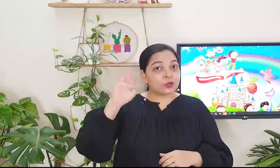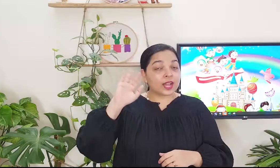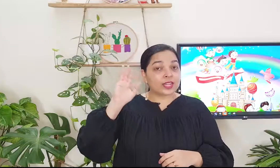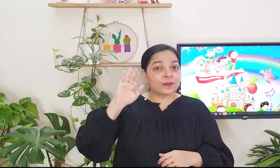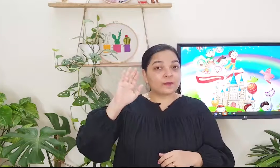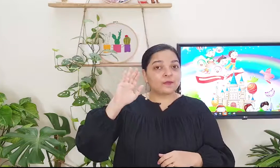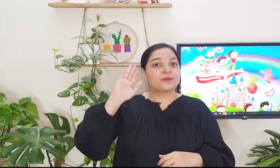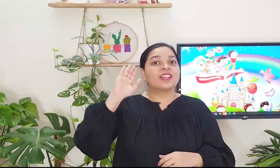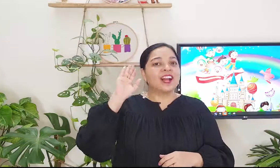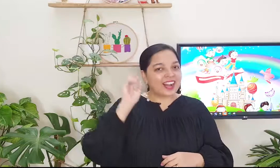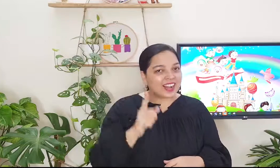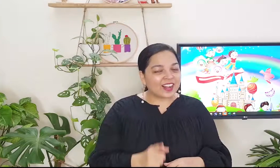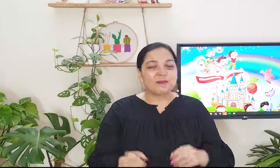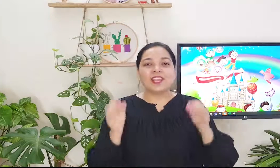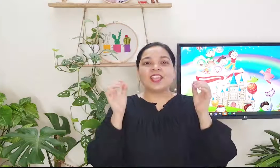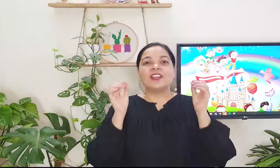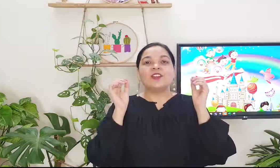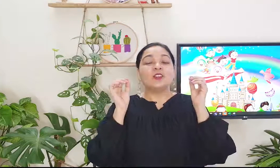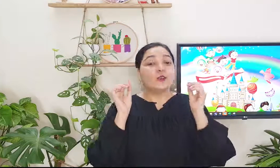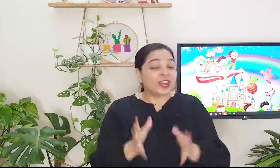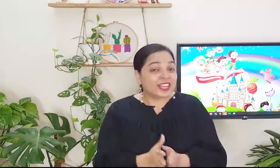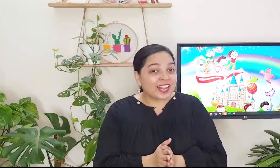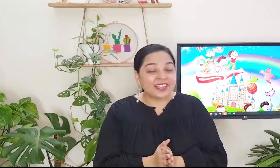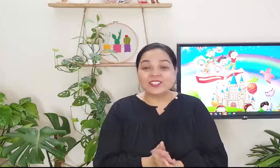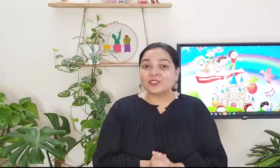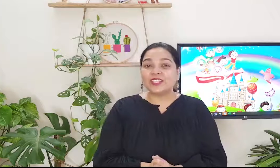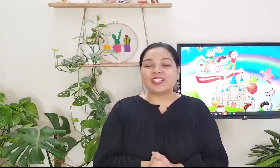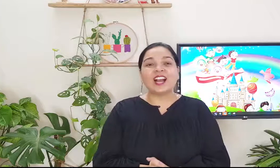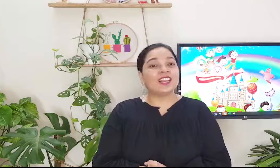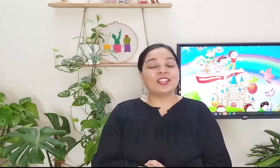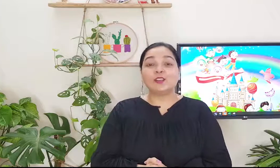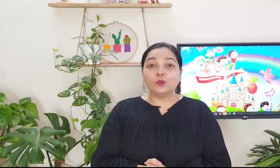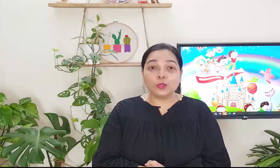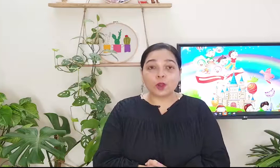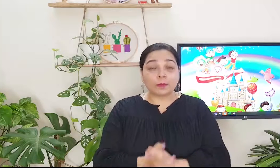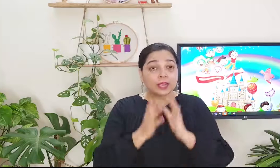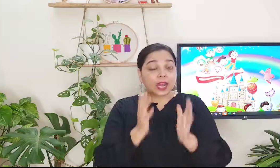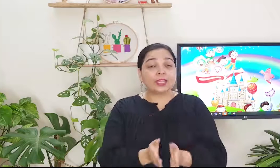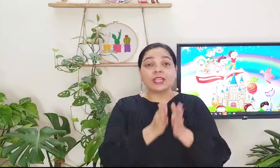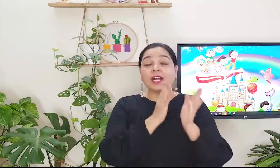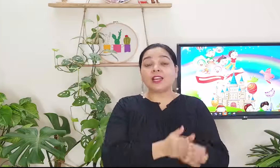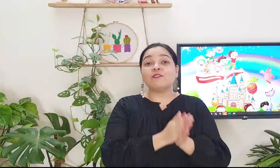মনে আছে? হ্যাঁ, আমরা জোনার গল্প শুনেছিলাম, হালেলুইয়া। আর আমি বলেছিলাম